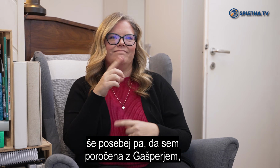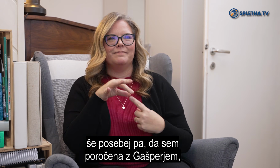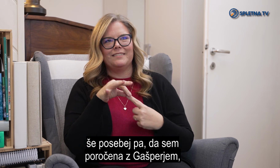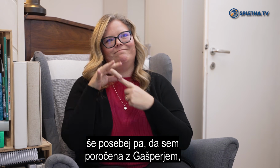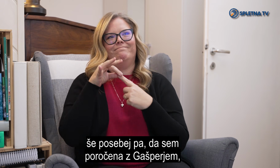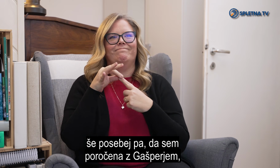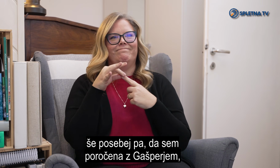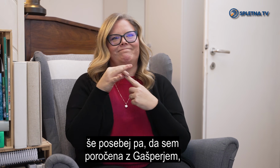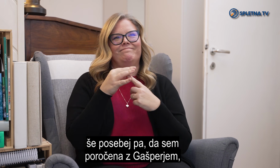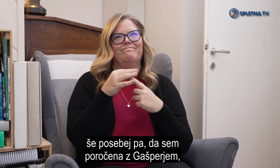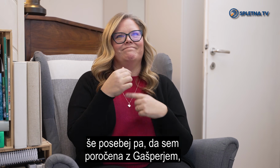me vedno podpira.